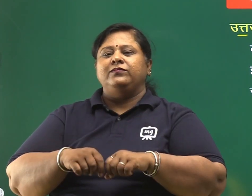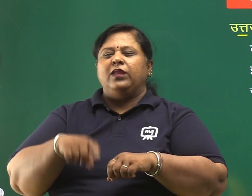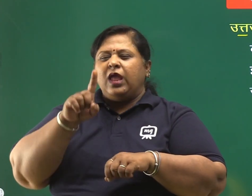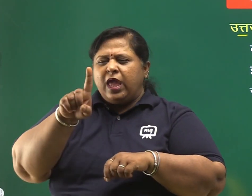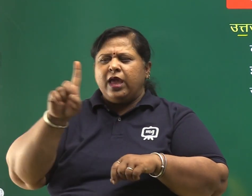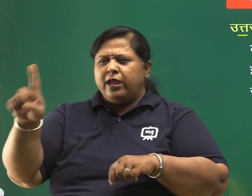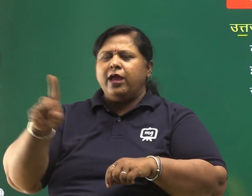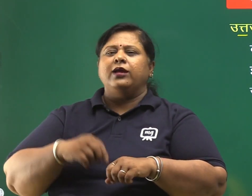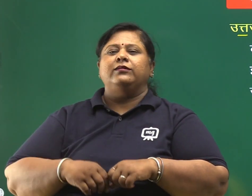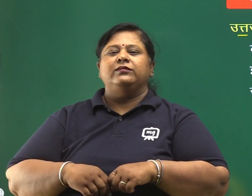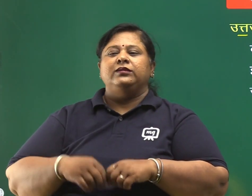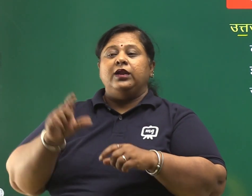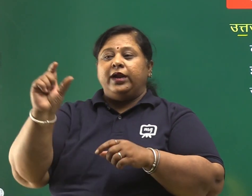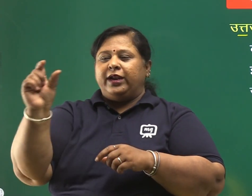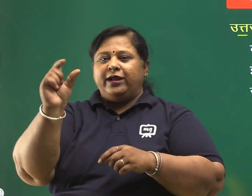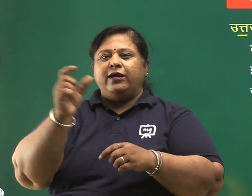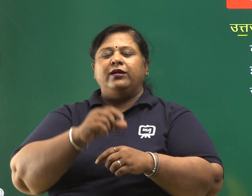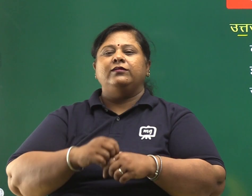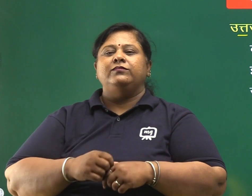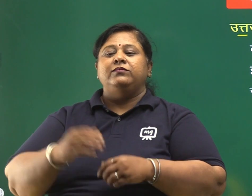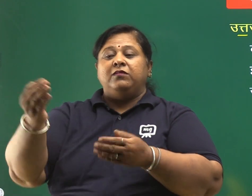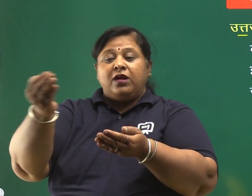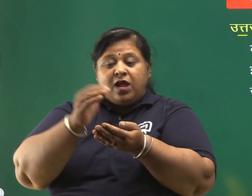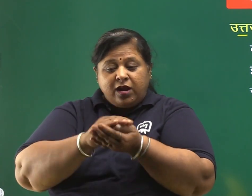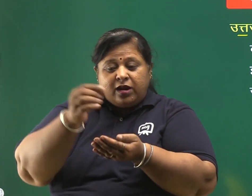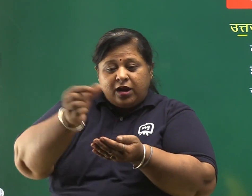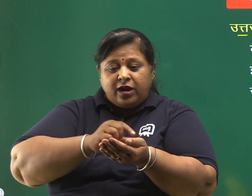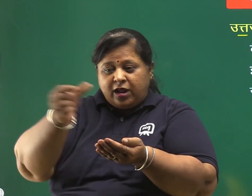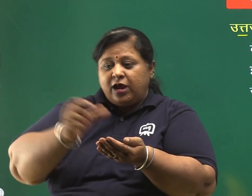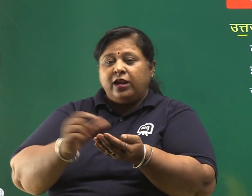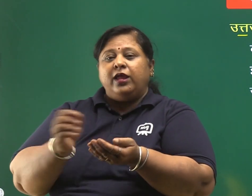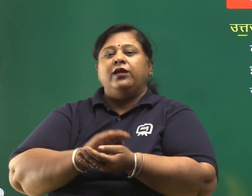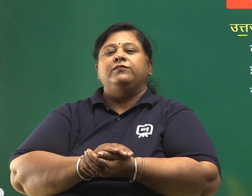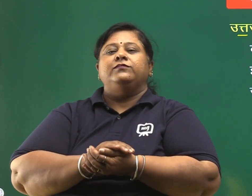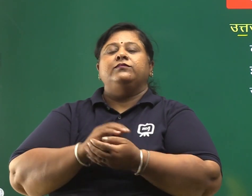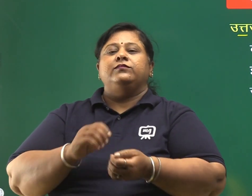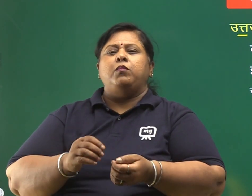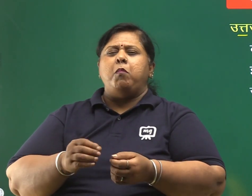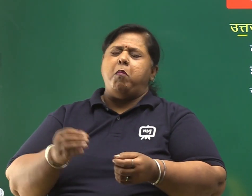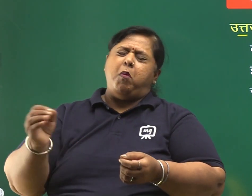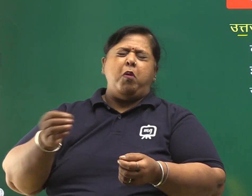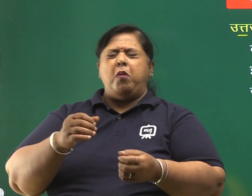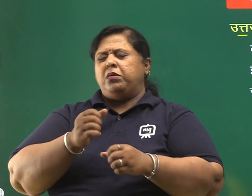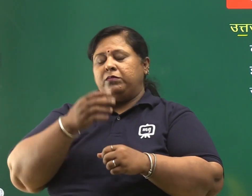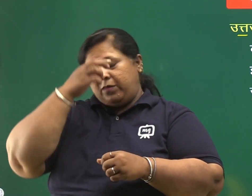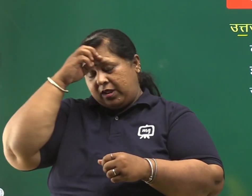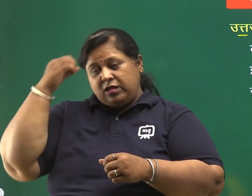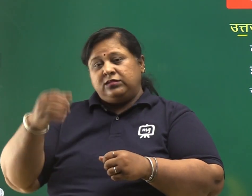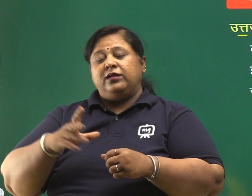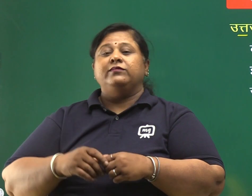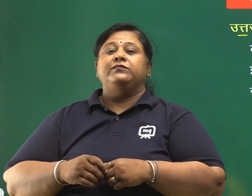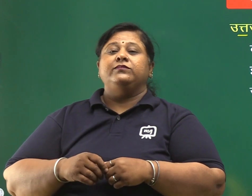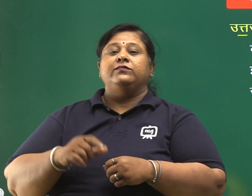एक एक टिकट इकट्ठा करके बहुत मेहनत से